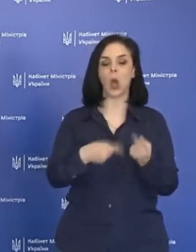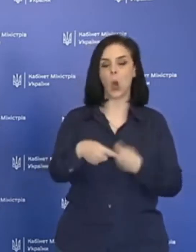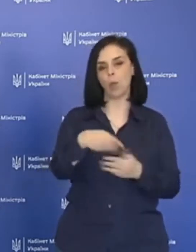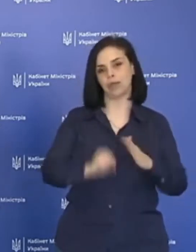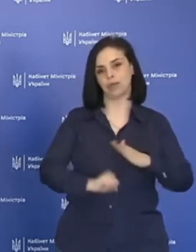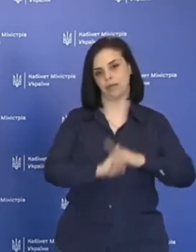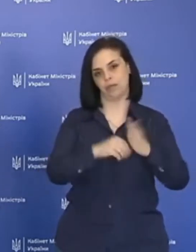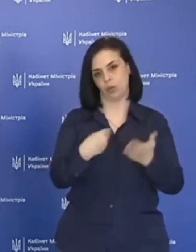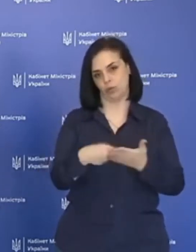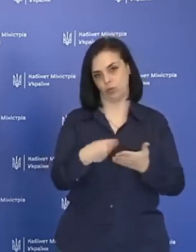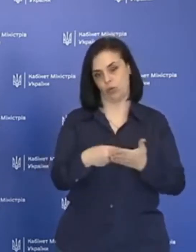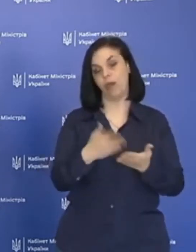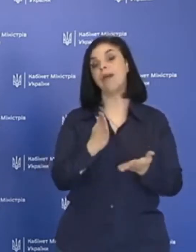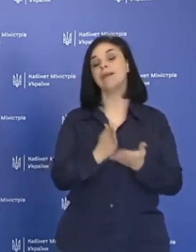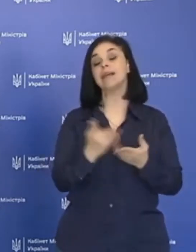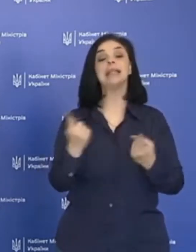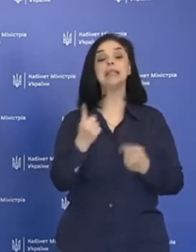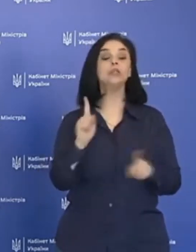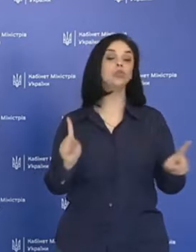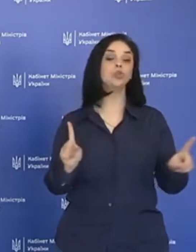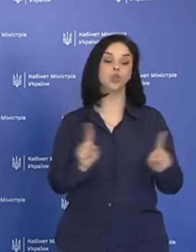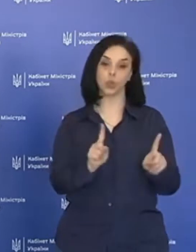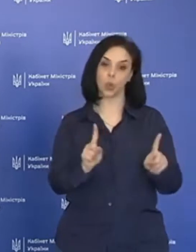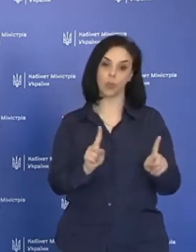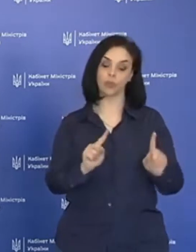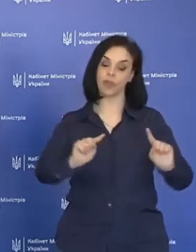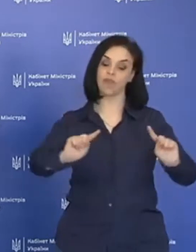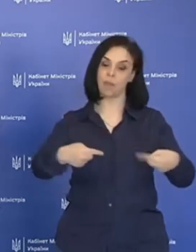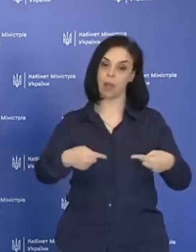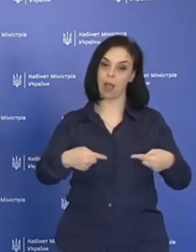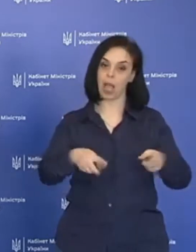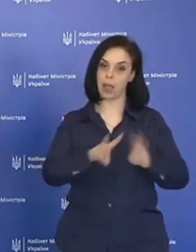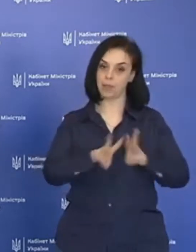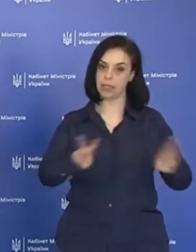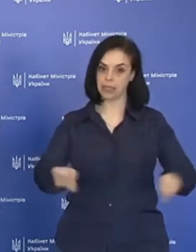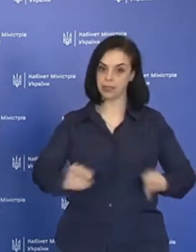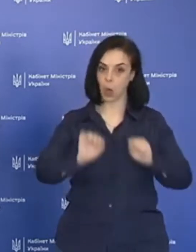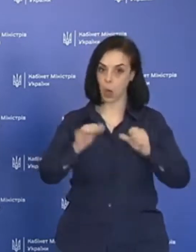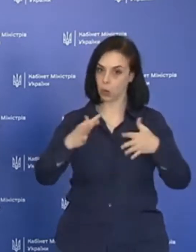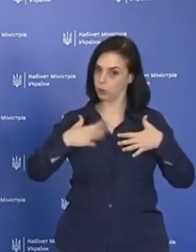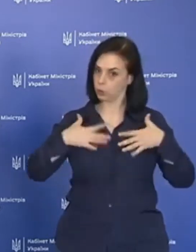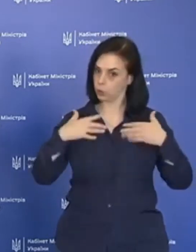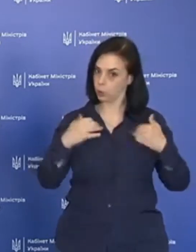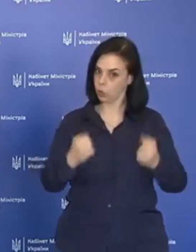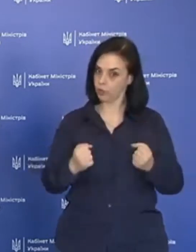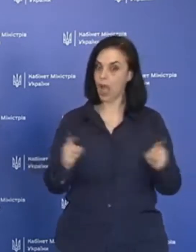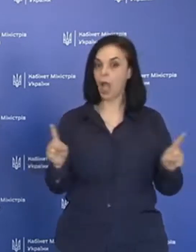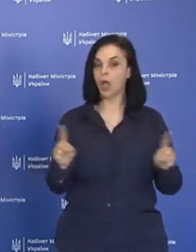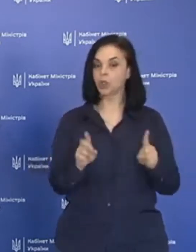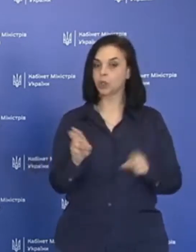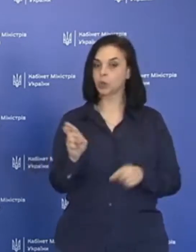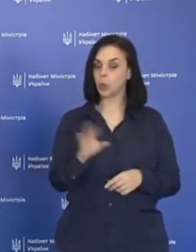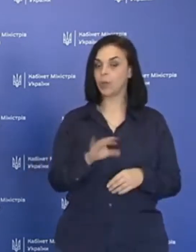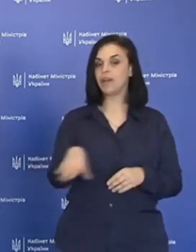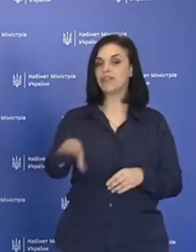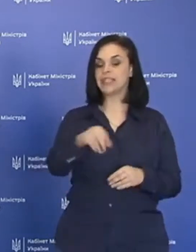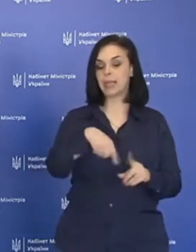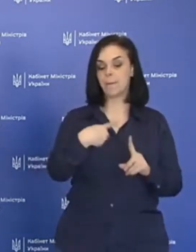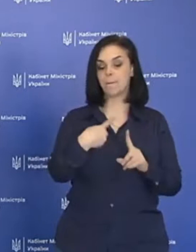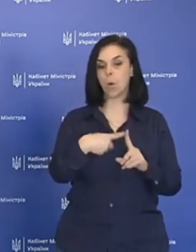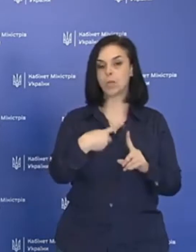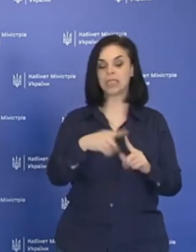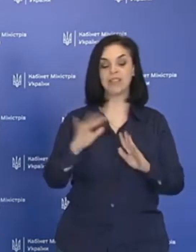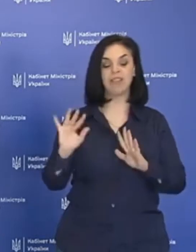комерційній основі. Єдине, що вимагає Міністерство охорони здоров'я, щоб всі